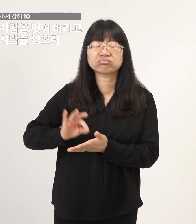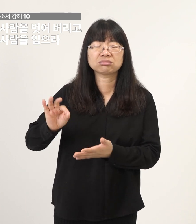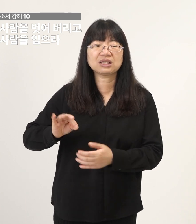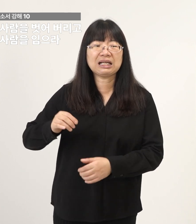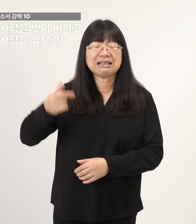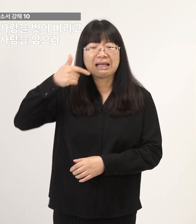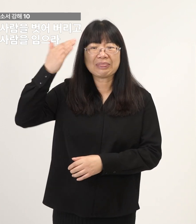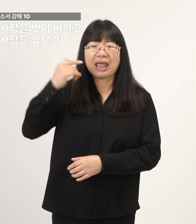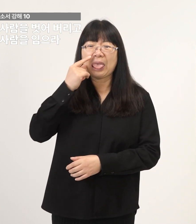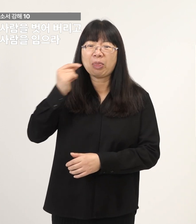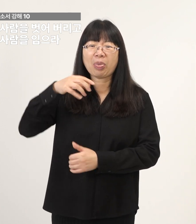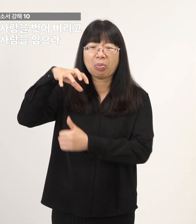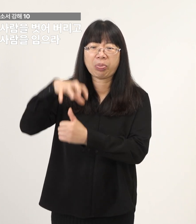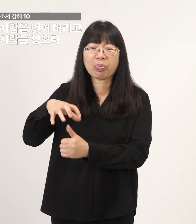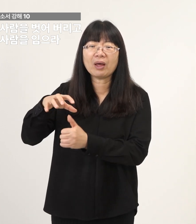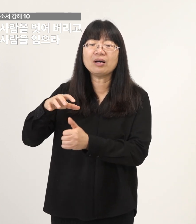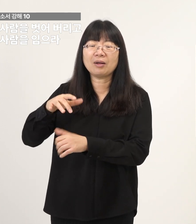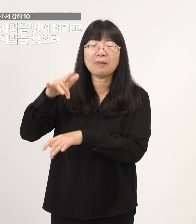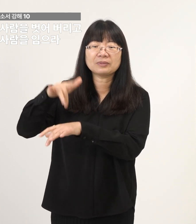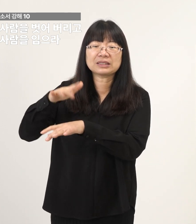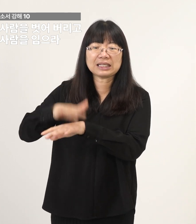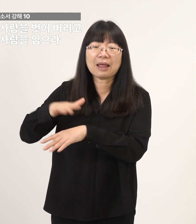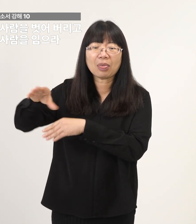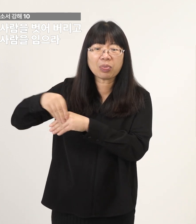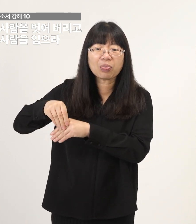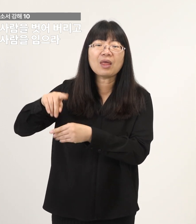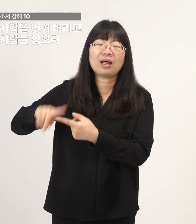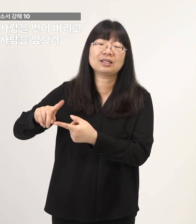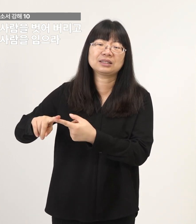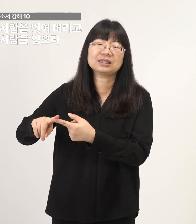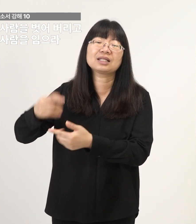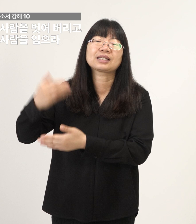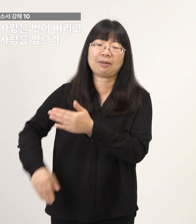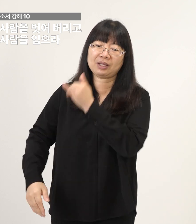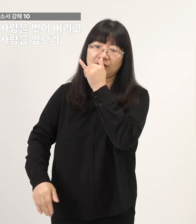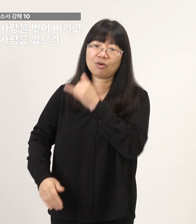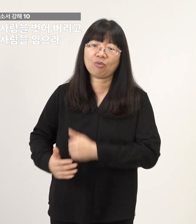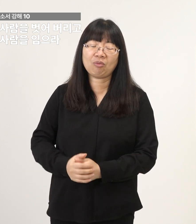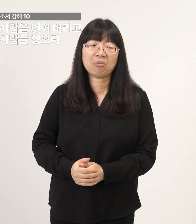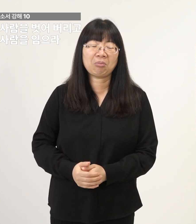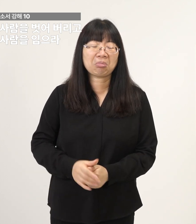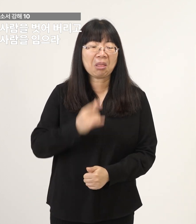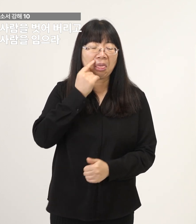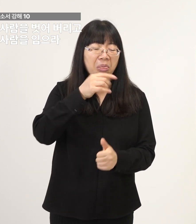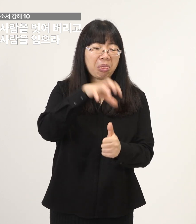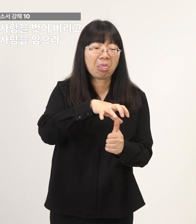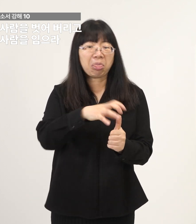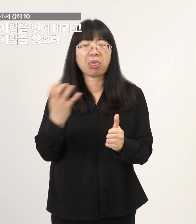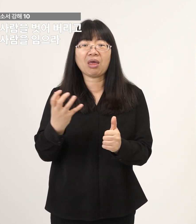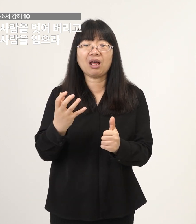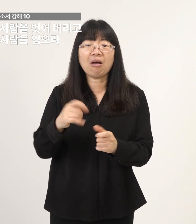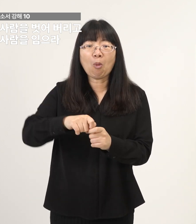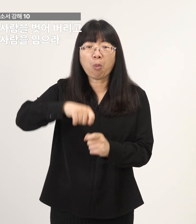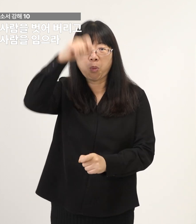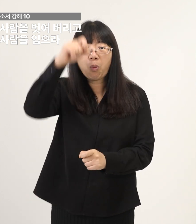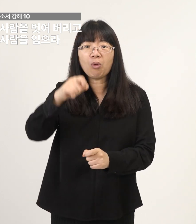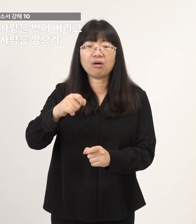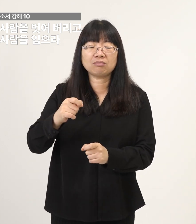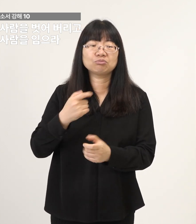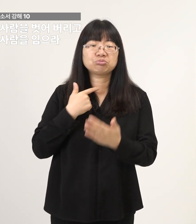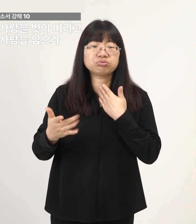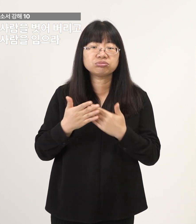구습들이 지금 해방된 지가 얼마입니까? 이렇게 오랜 세월이